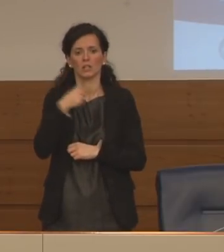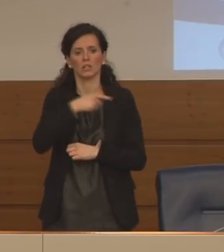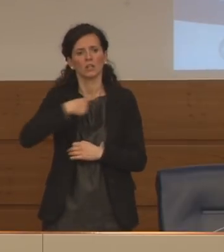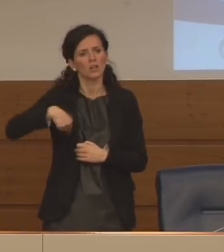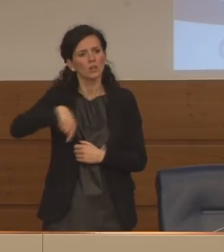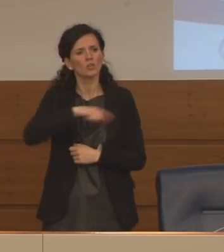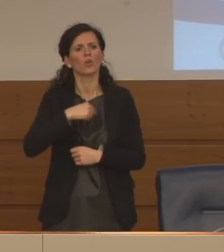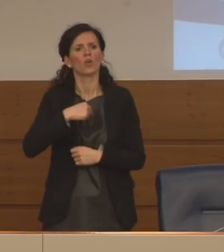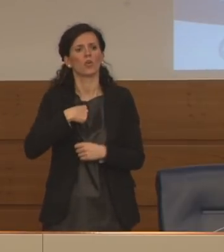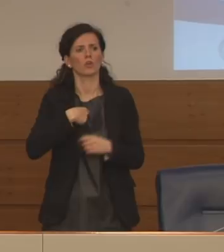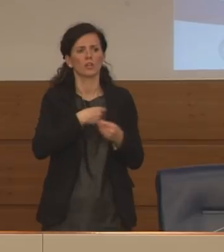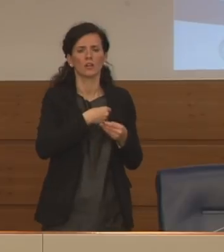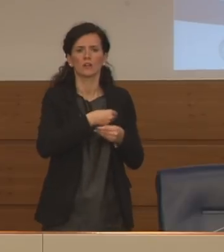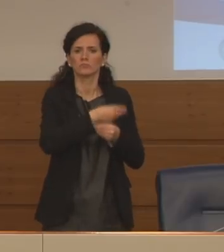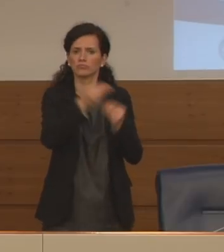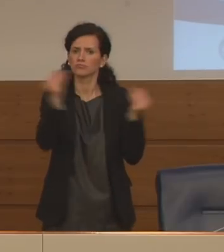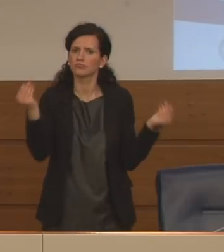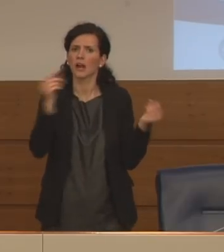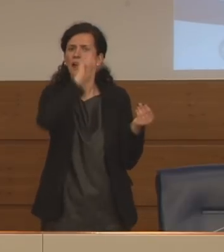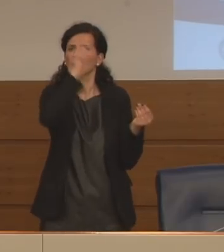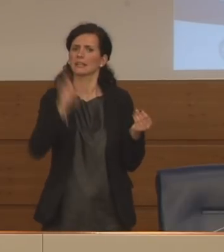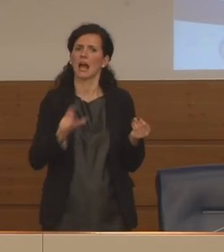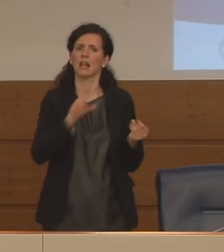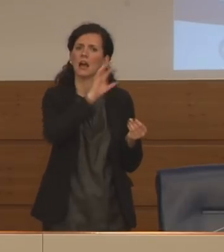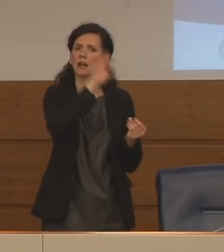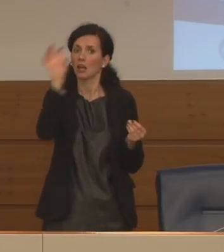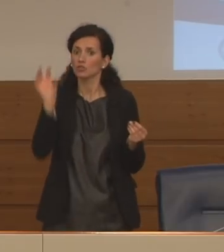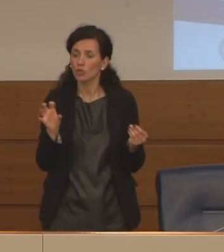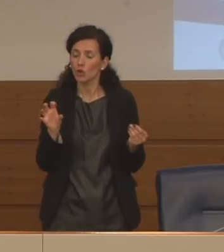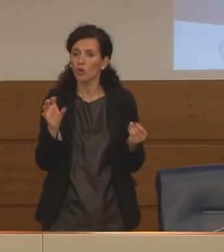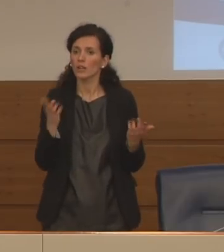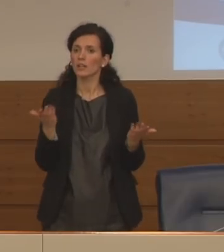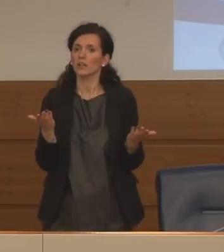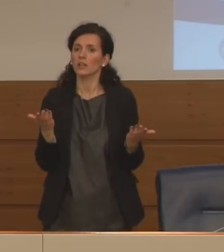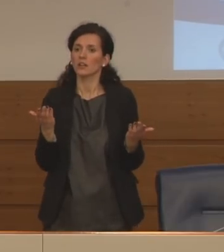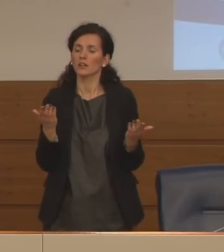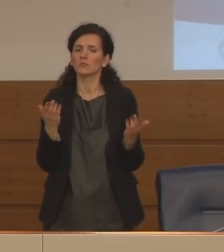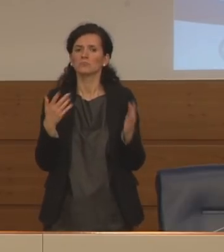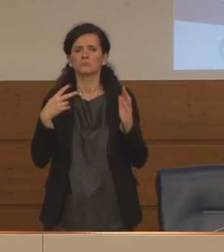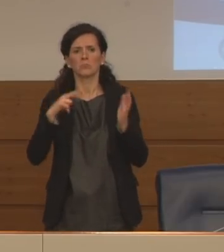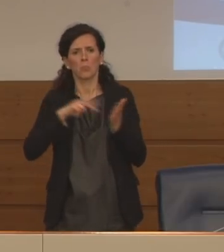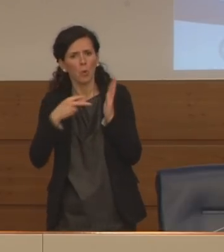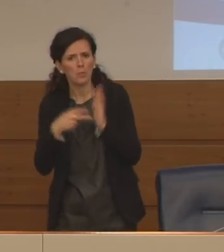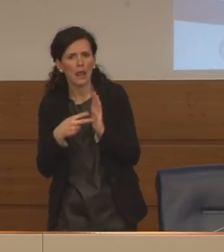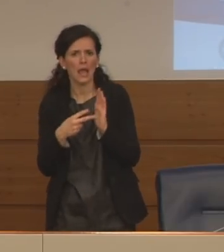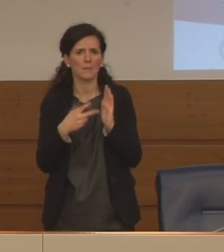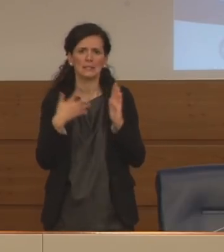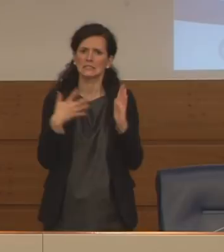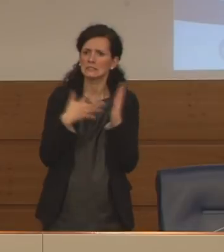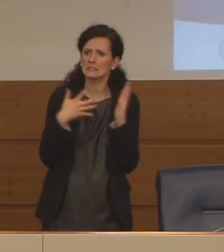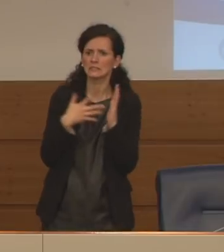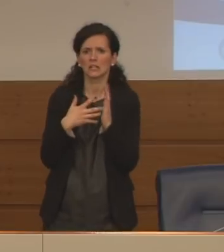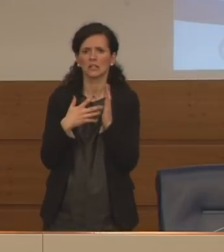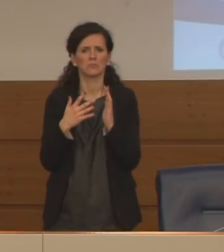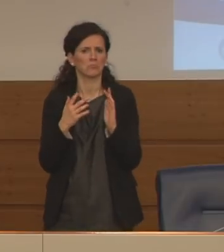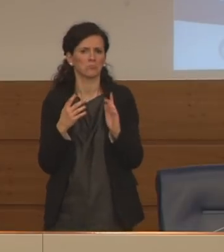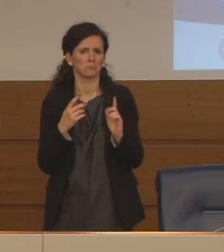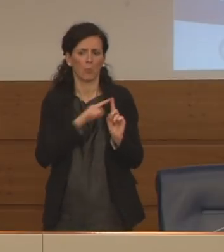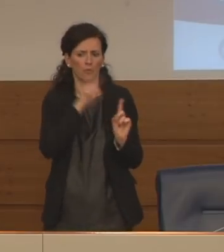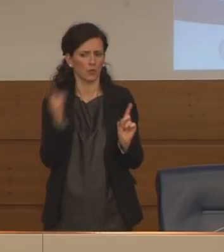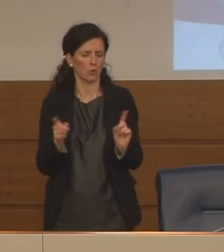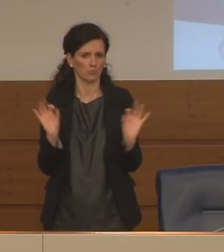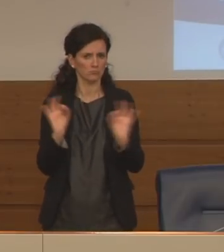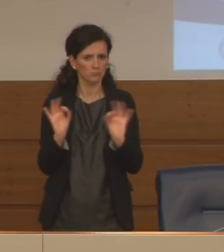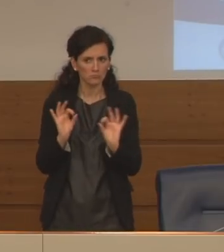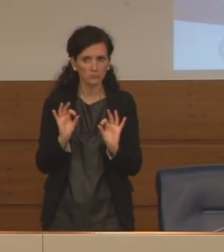nostri alle nostre regioni non ci sono particolari criticità se non momenti contingente